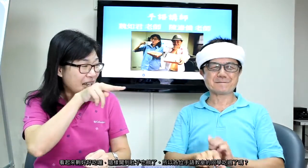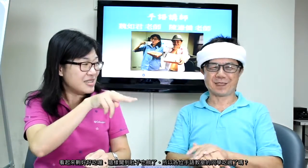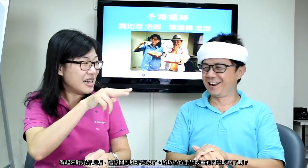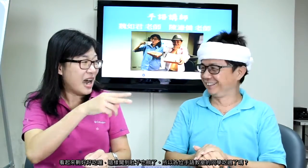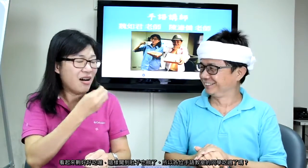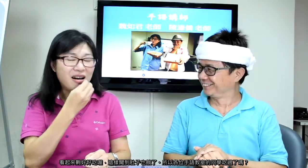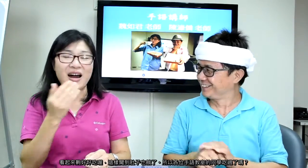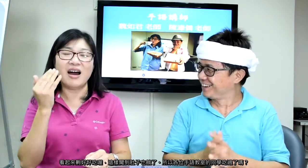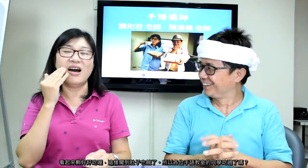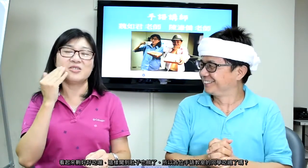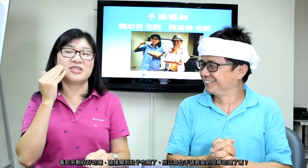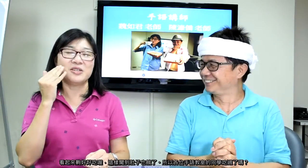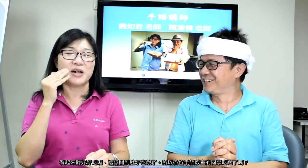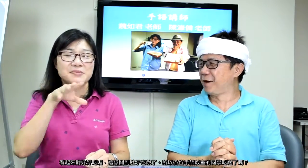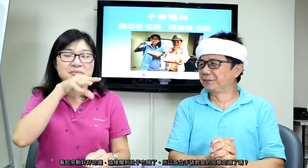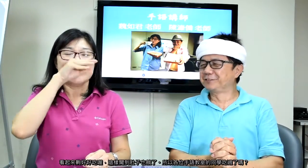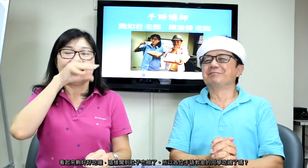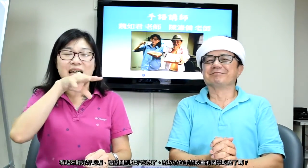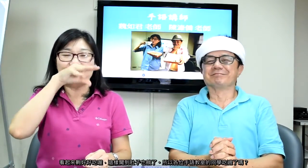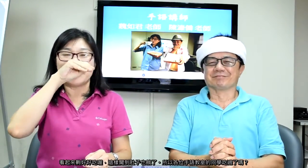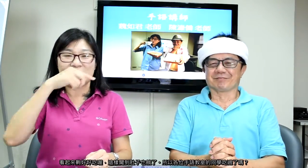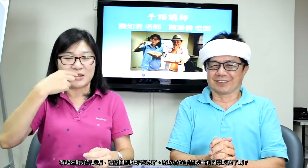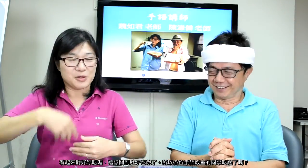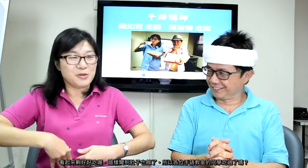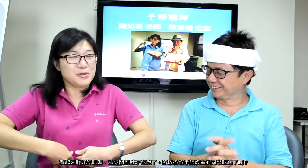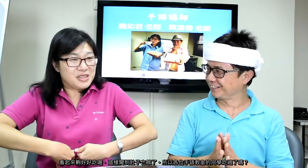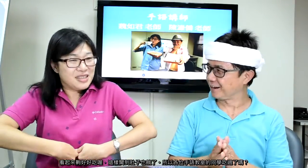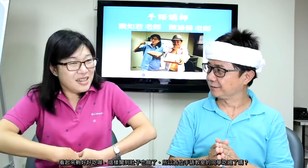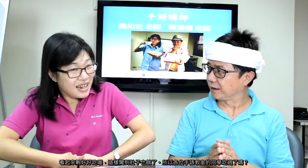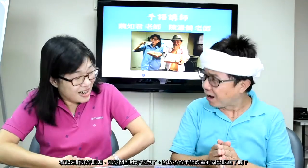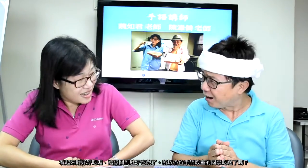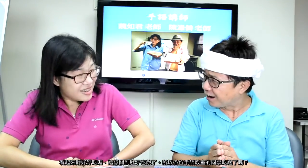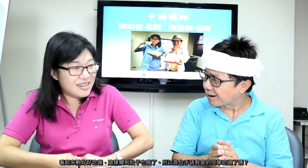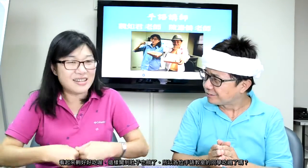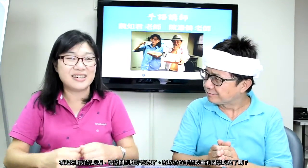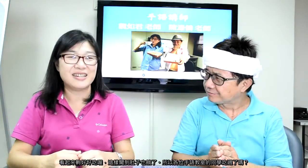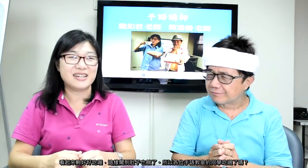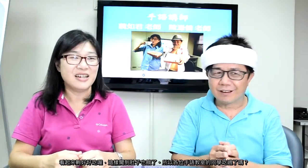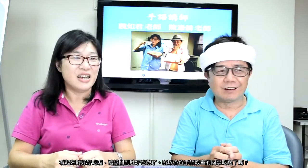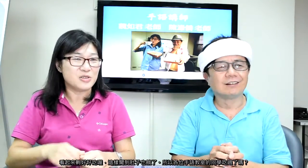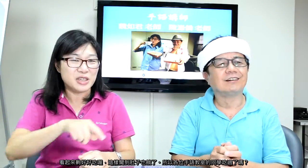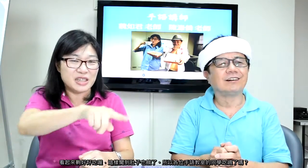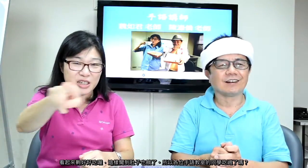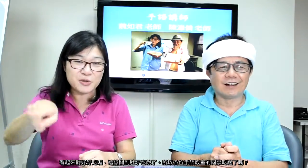看起来哈，好好吃哦。这样闻到，肚子也饿了。所以各